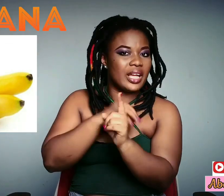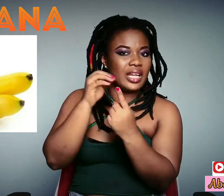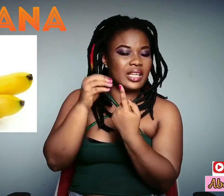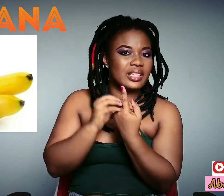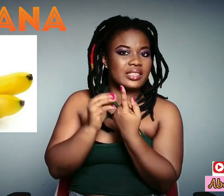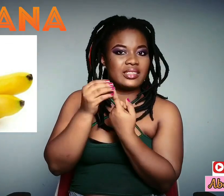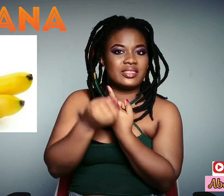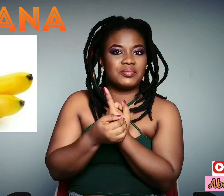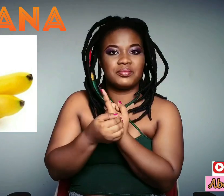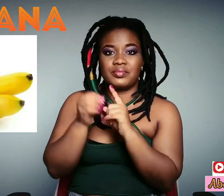Banana.